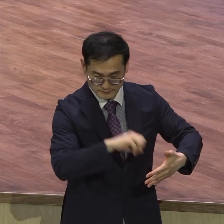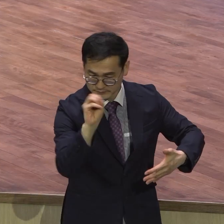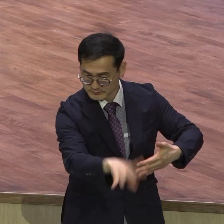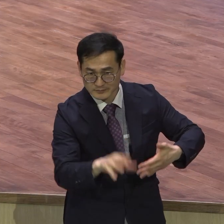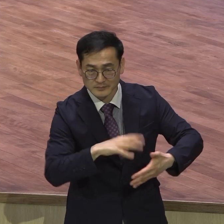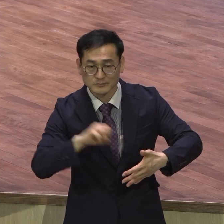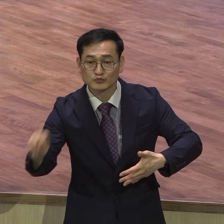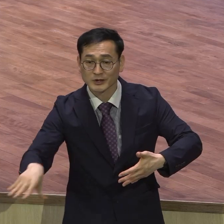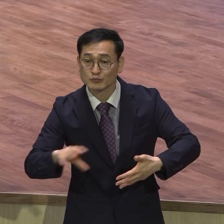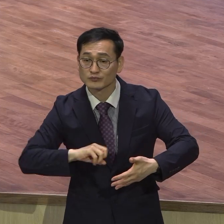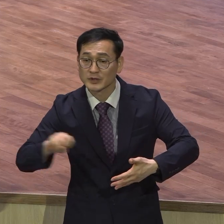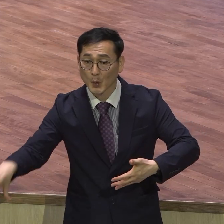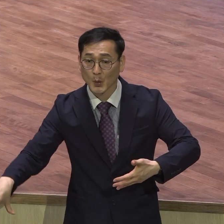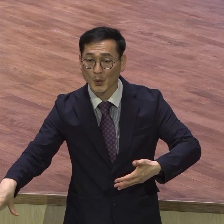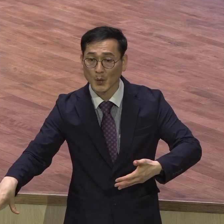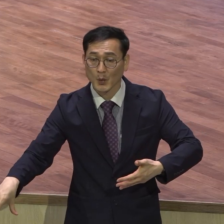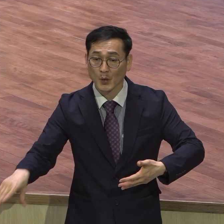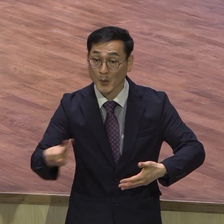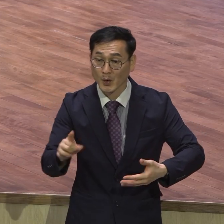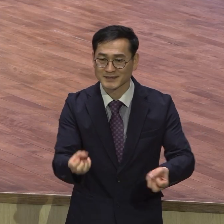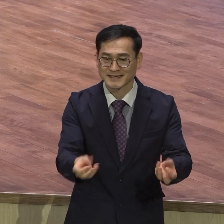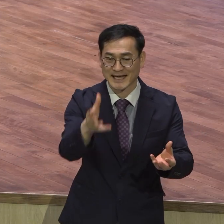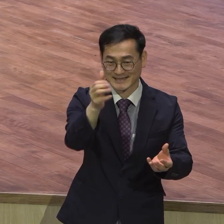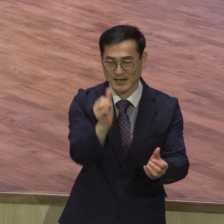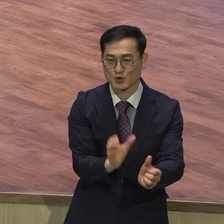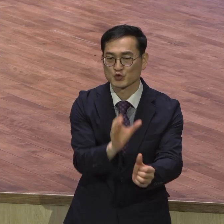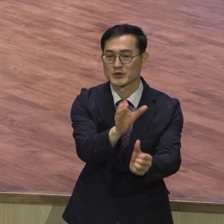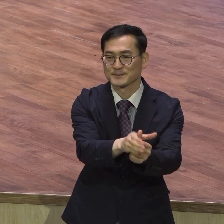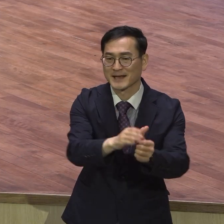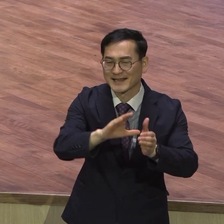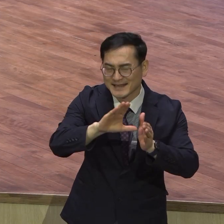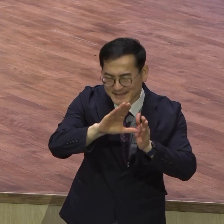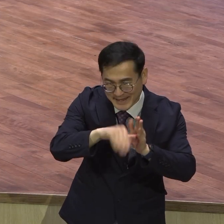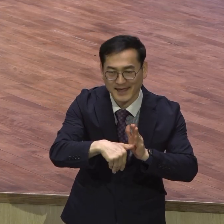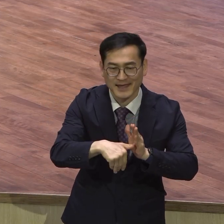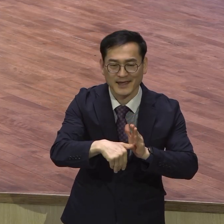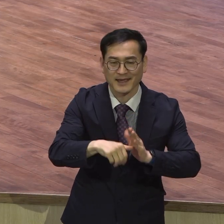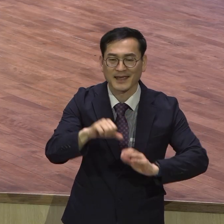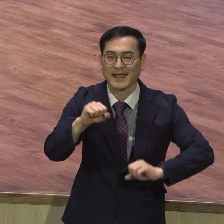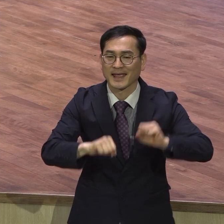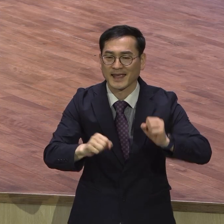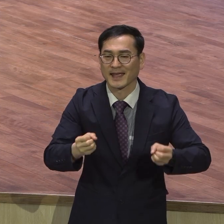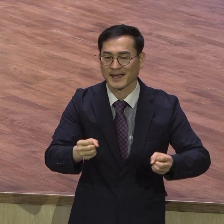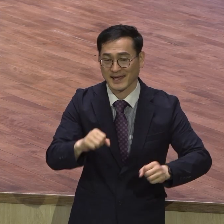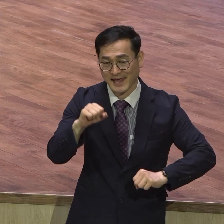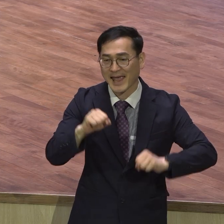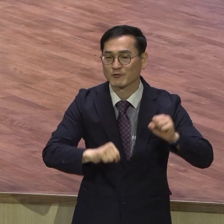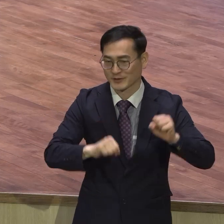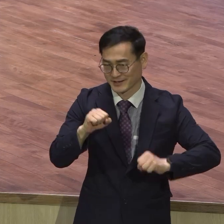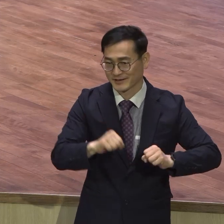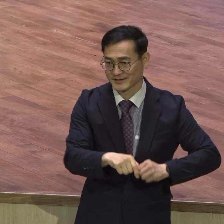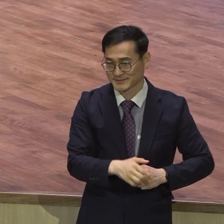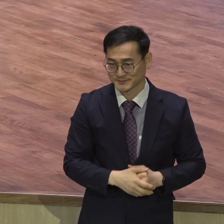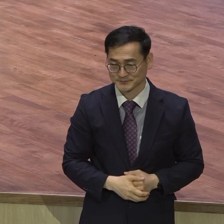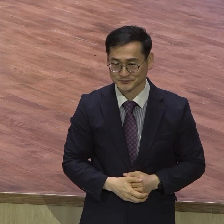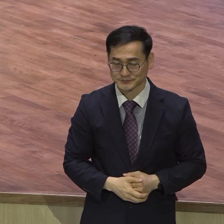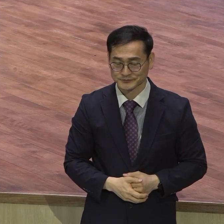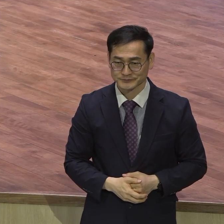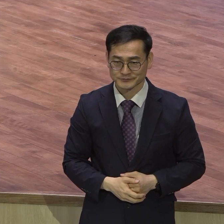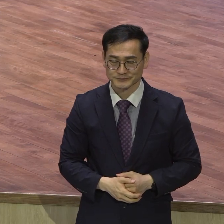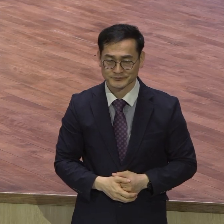이 장면은 제사장 위임식의 마지막 장면인데 여기서 아주